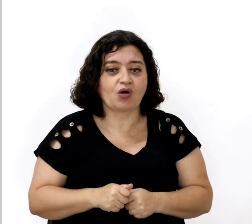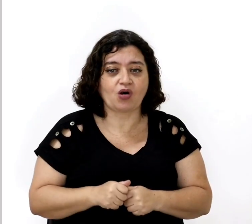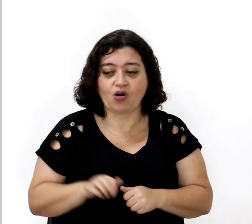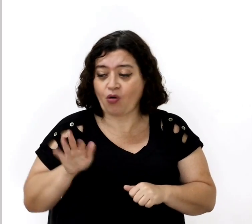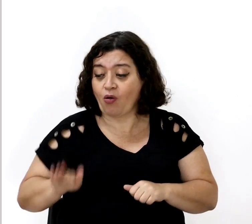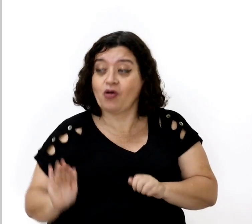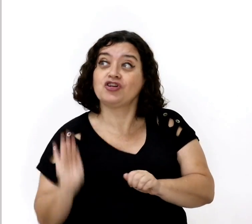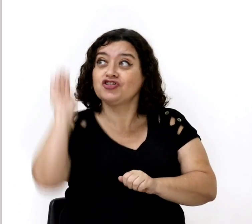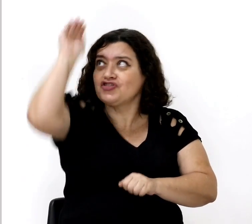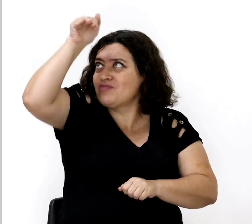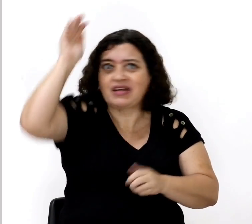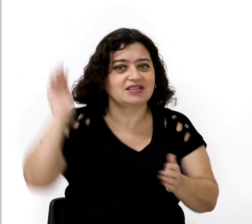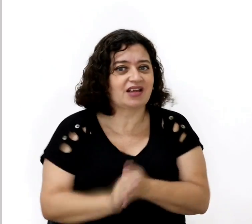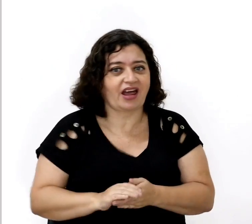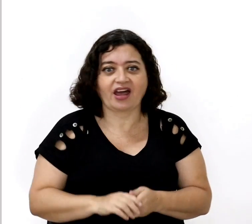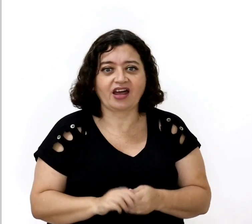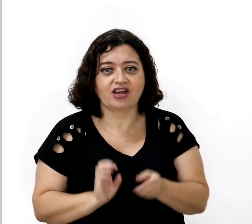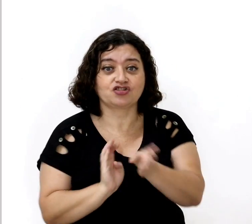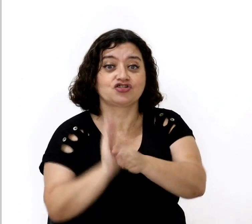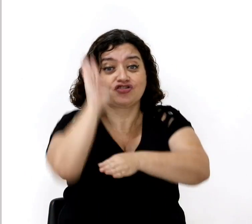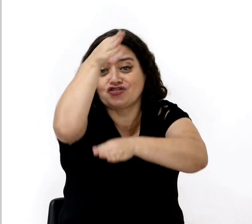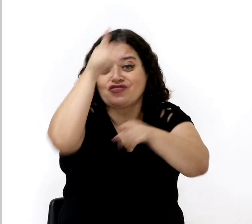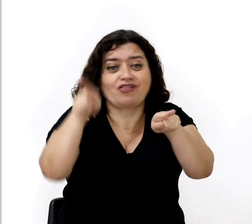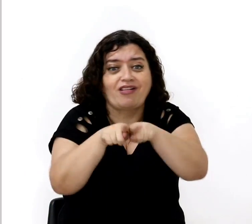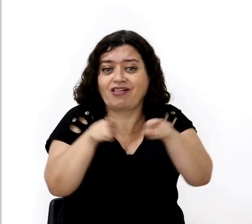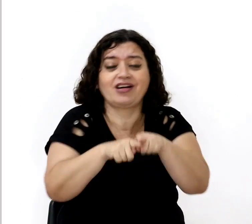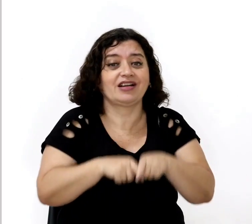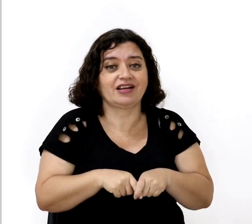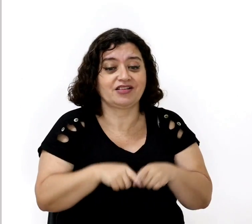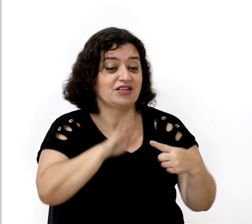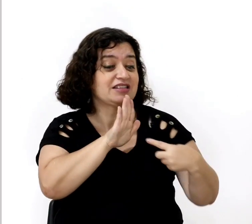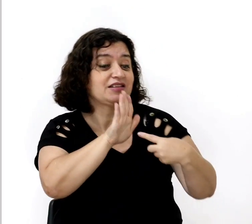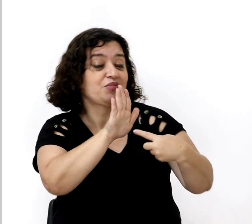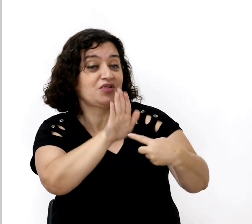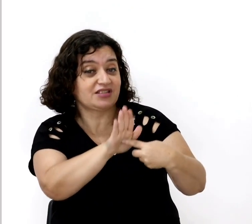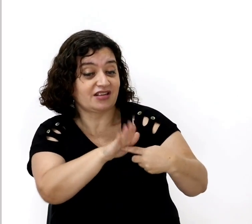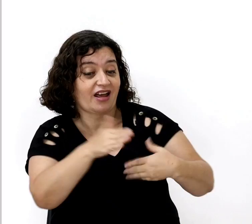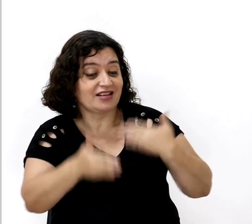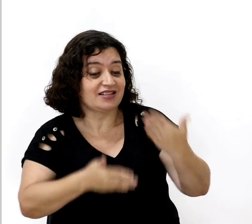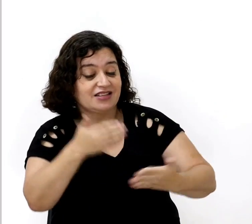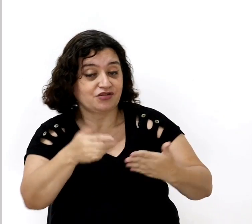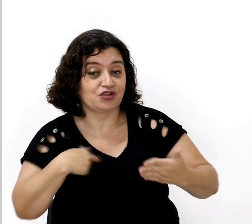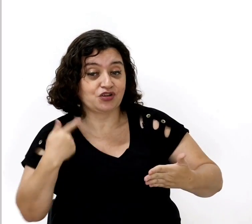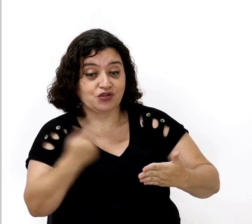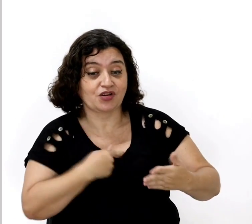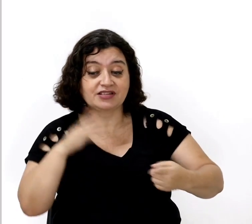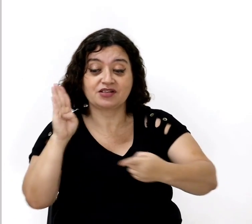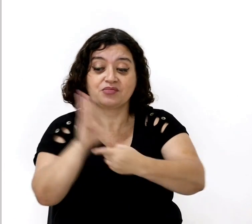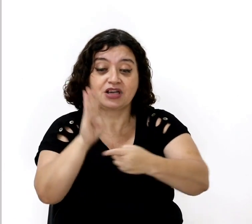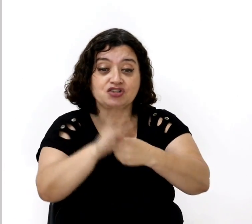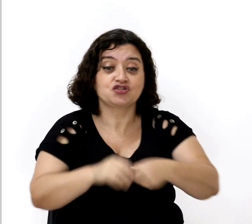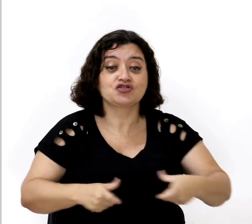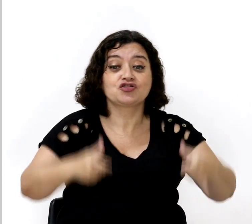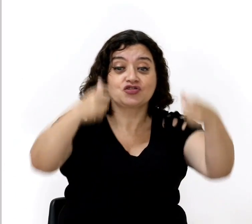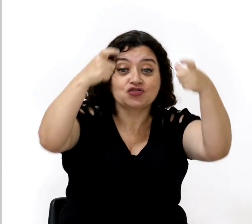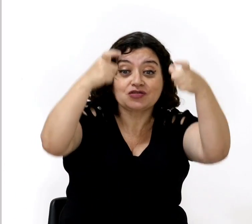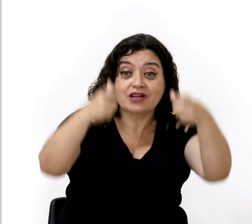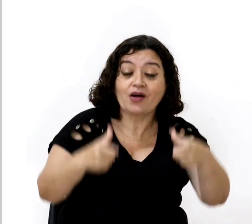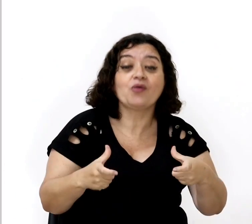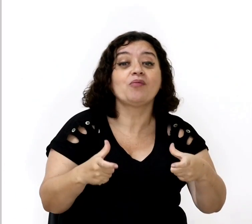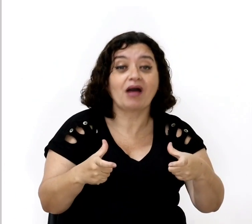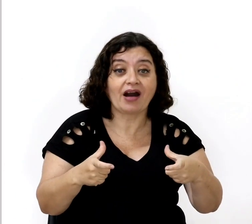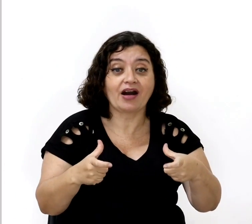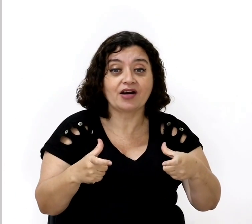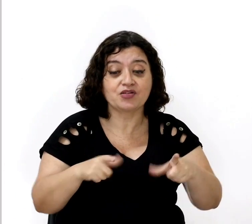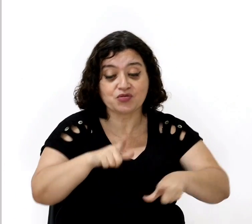usa esporte. São maneiras de você servir e você mostrar, olha, estamos aqui para ajudar o nosso bairro e